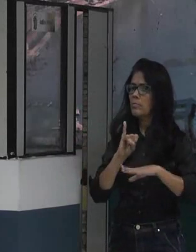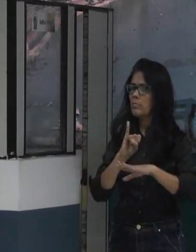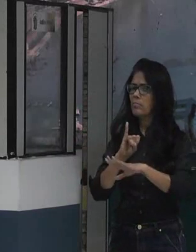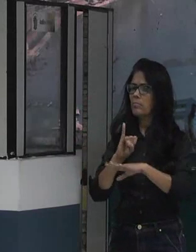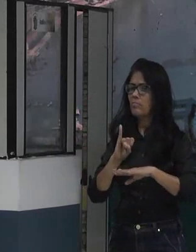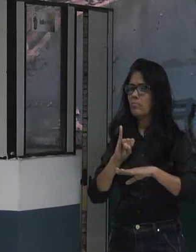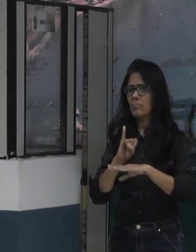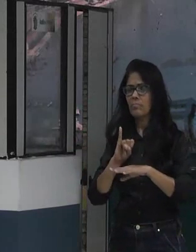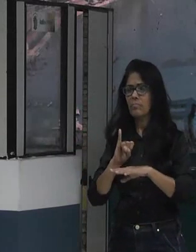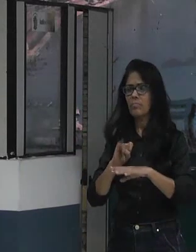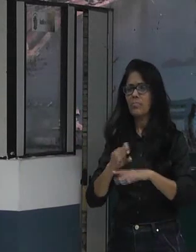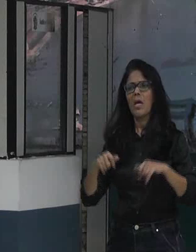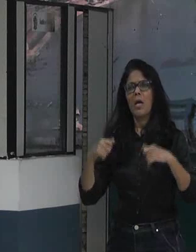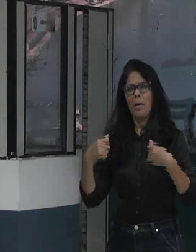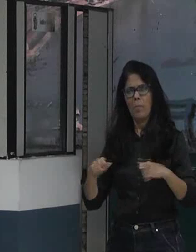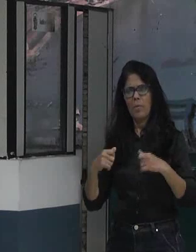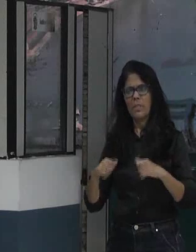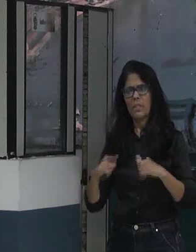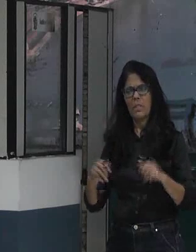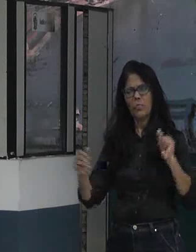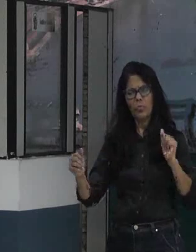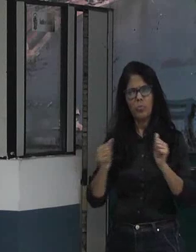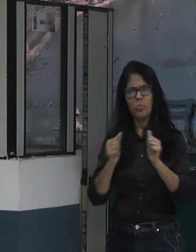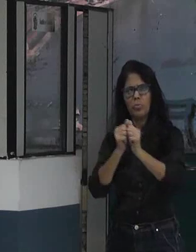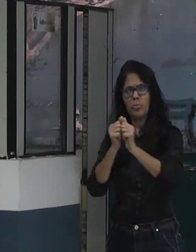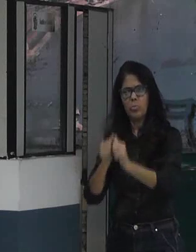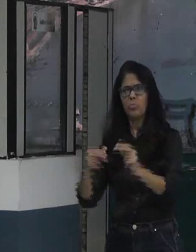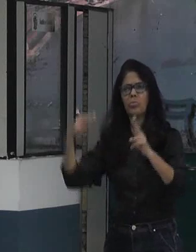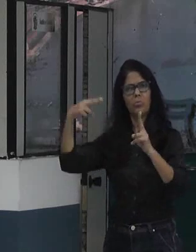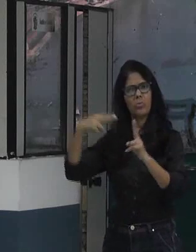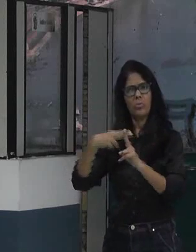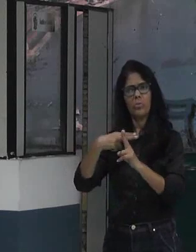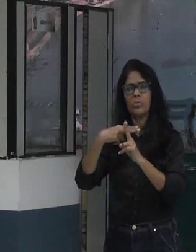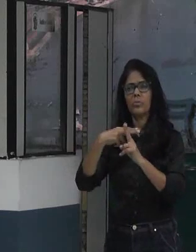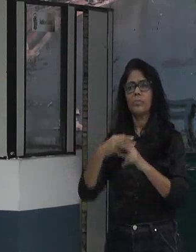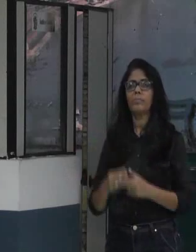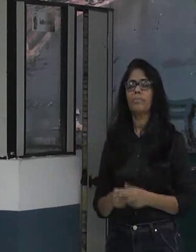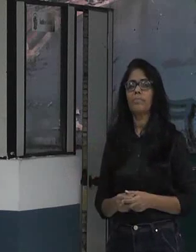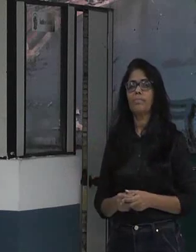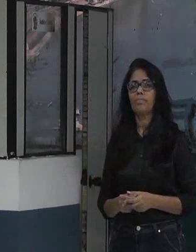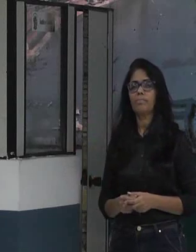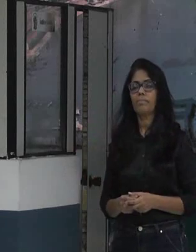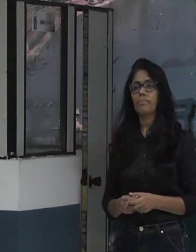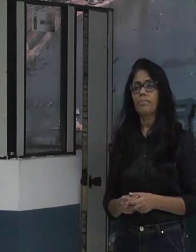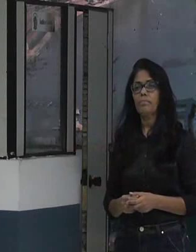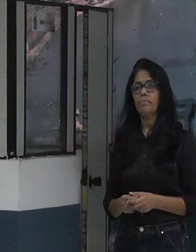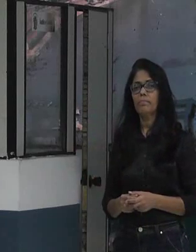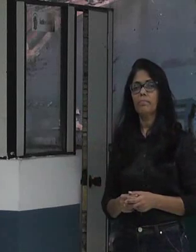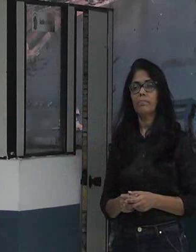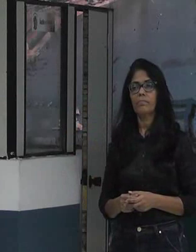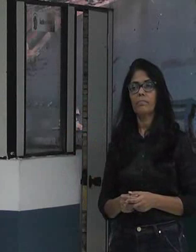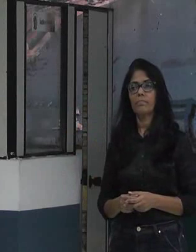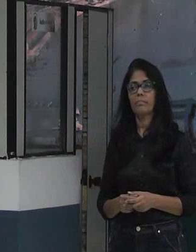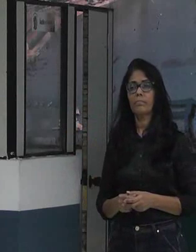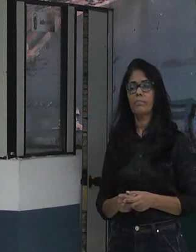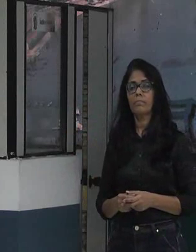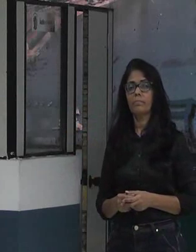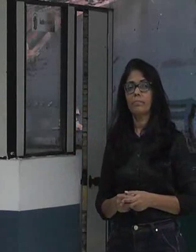essa instituição que pertence a todos nós. Também, senhor presidente, eu quero nesta tarde aqui voltar a